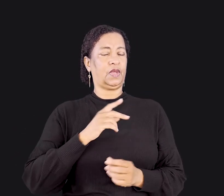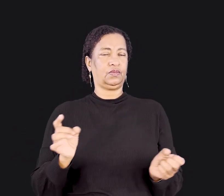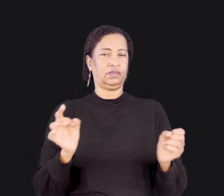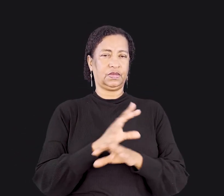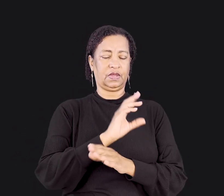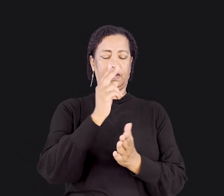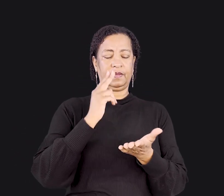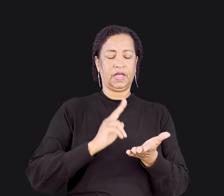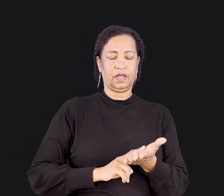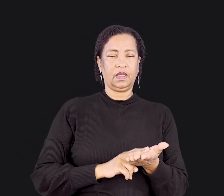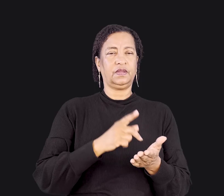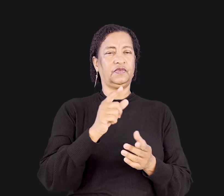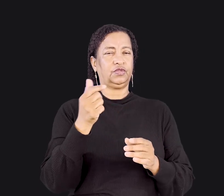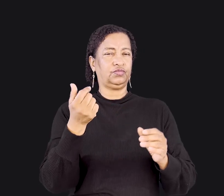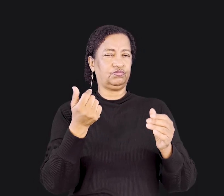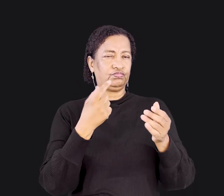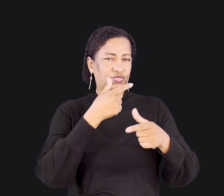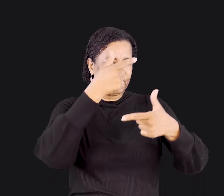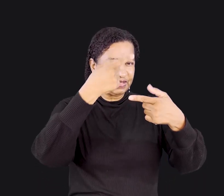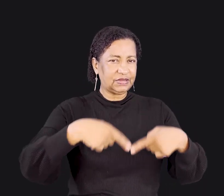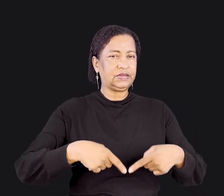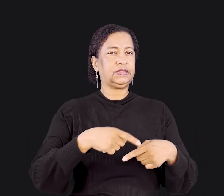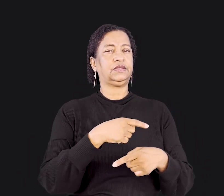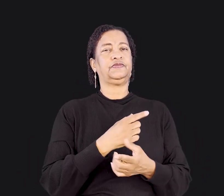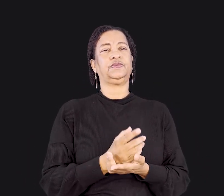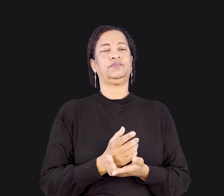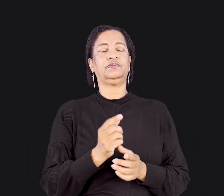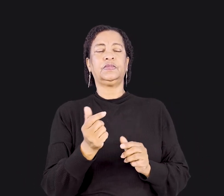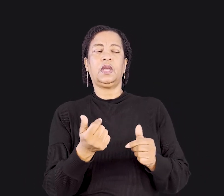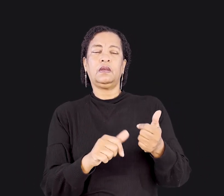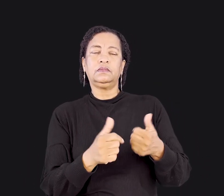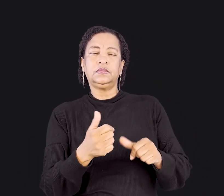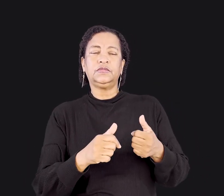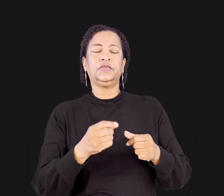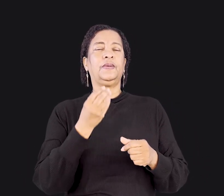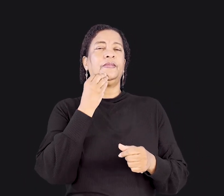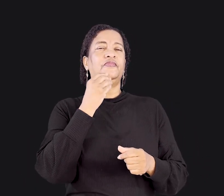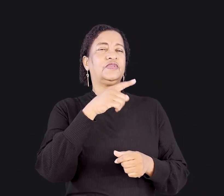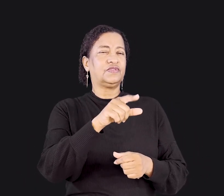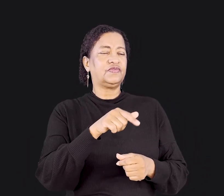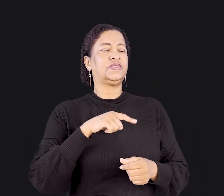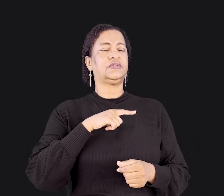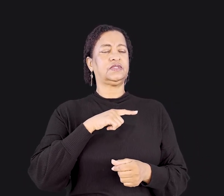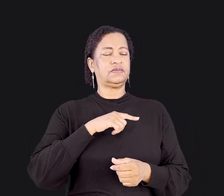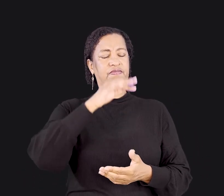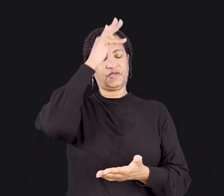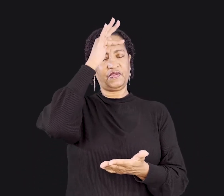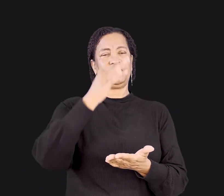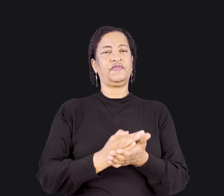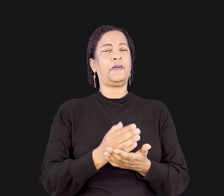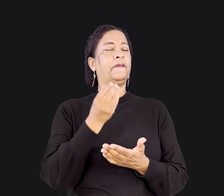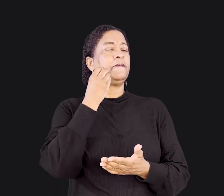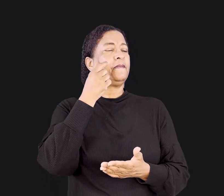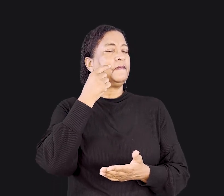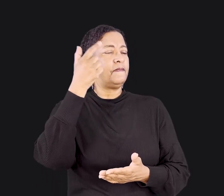desafio. Examinem-se, para ver se vocês estão na fé. Provem-se a si mesmos.